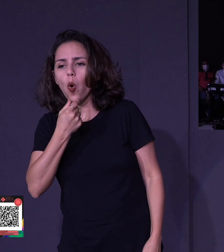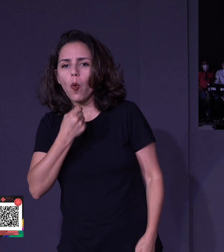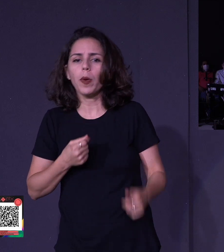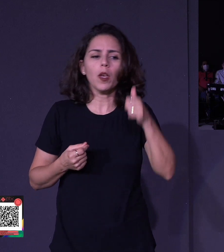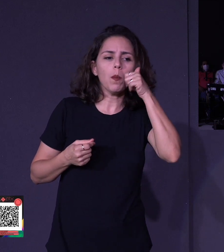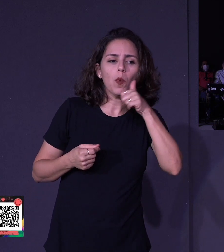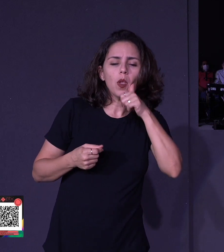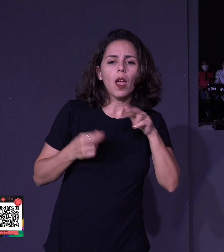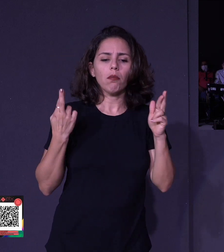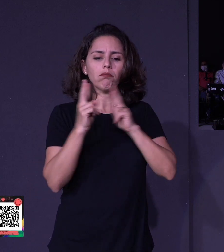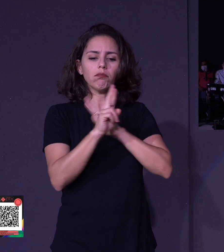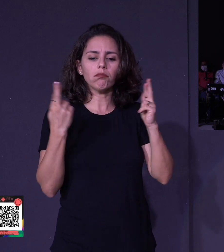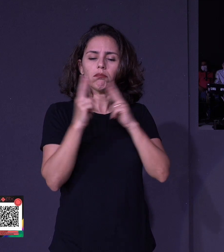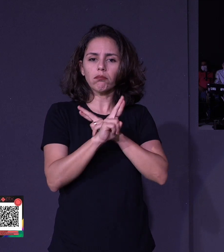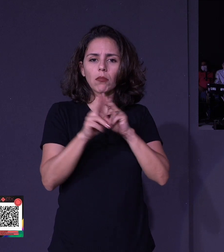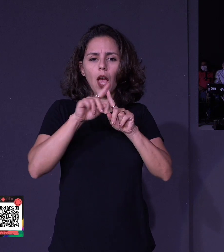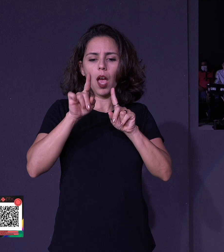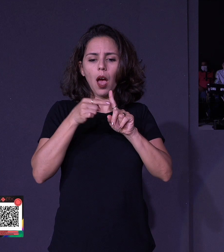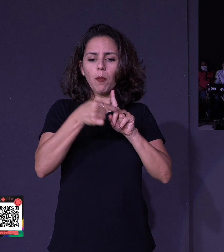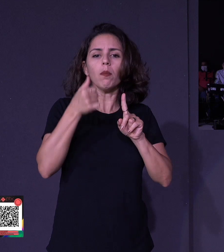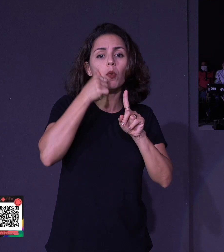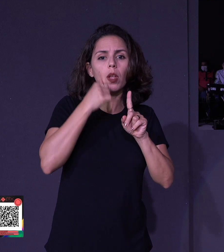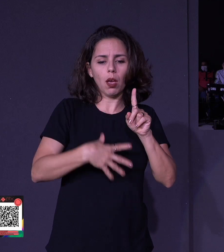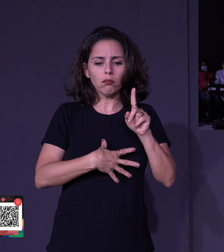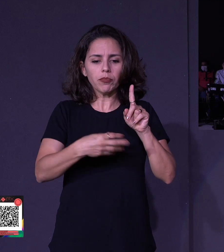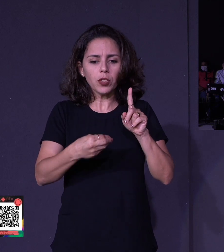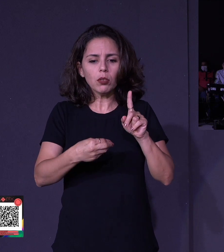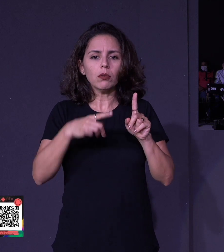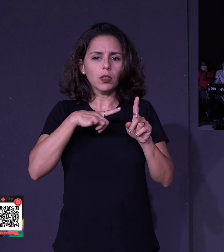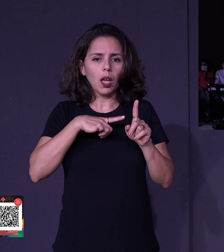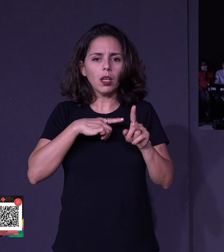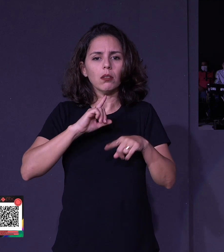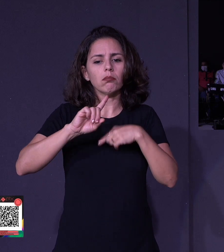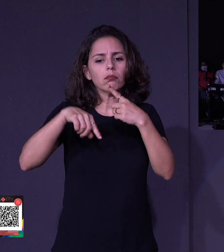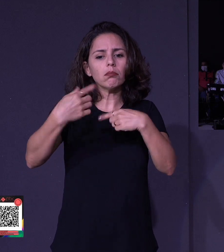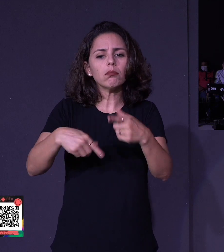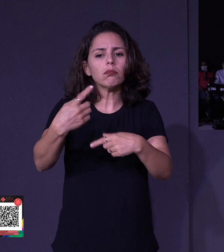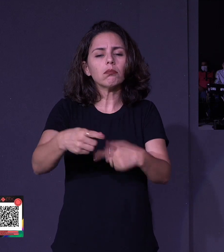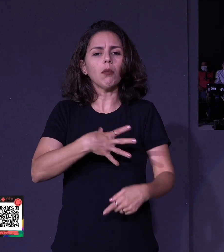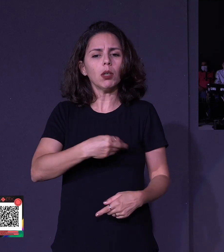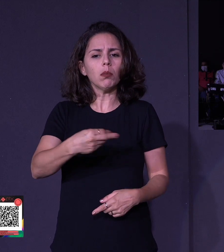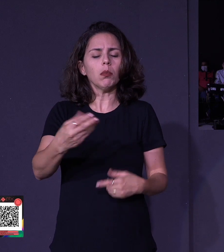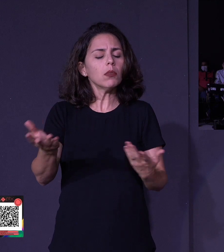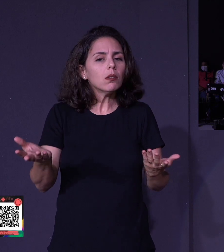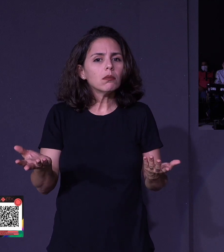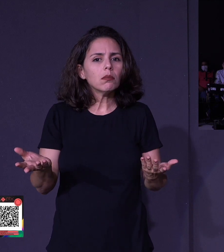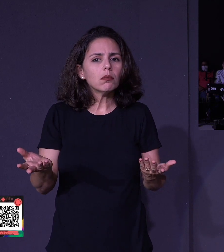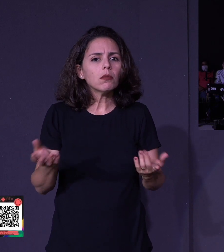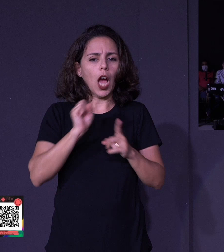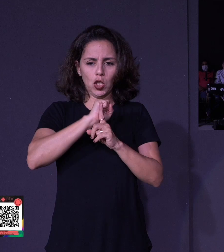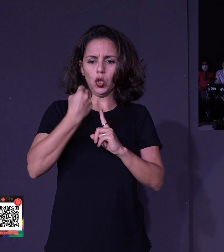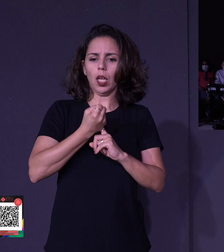nécios, escarnecedores e loucos. Mas os loucos são pessoas ignorantes por opção. E